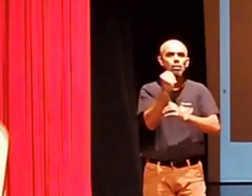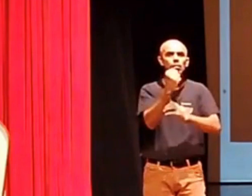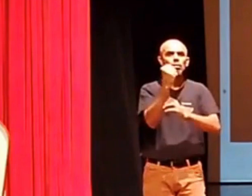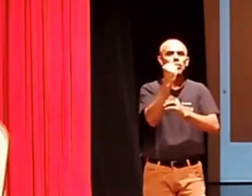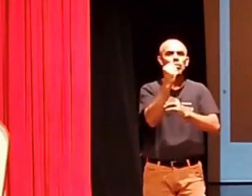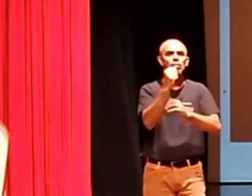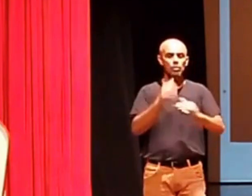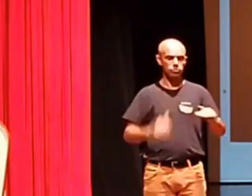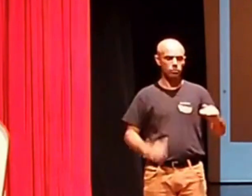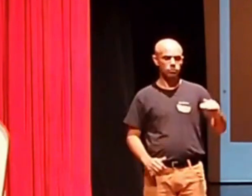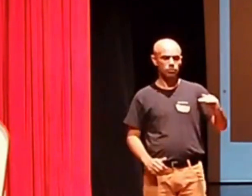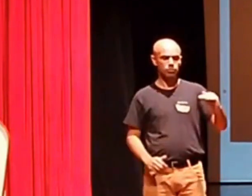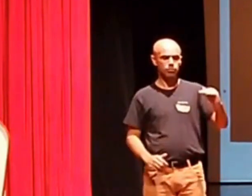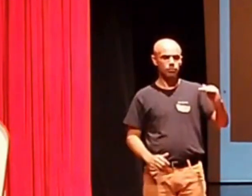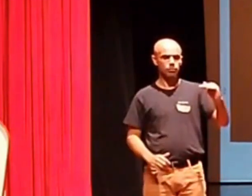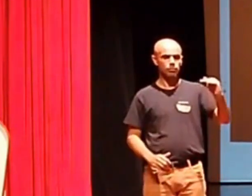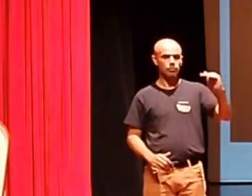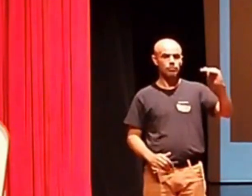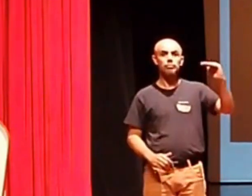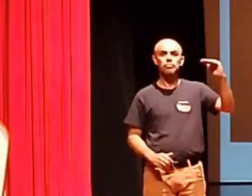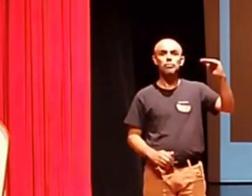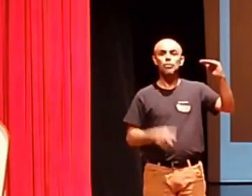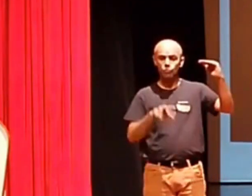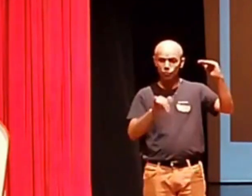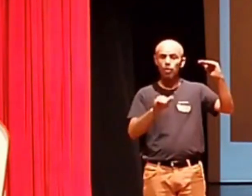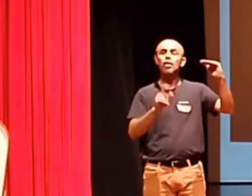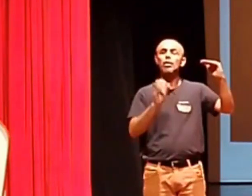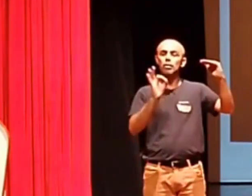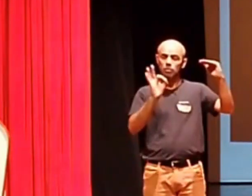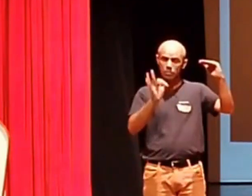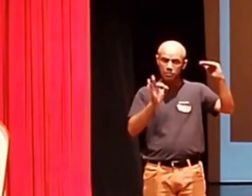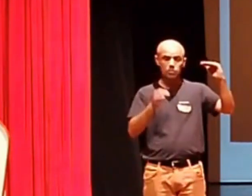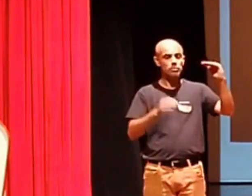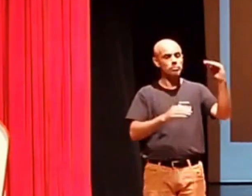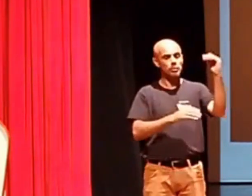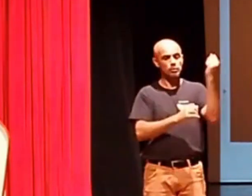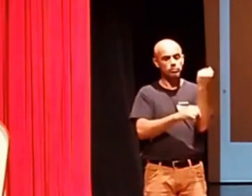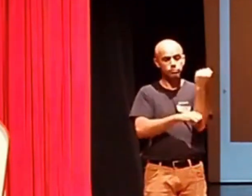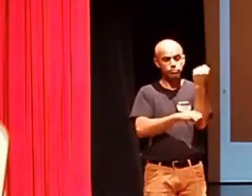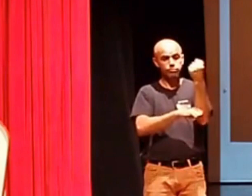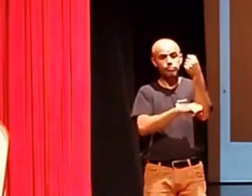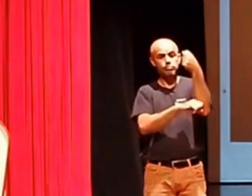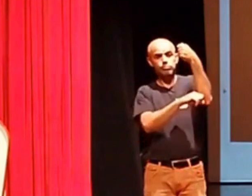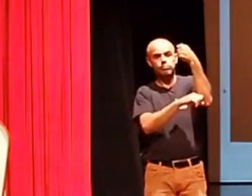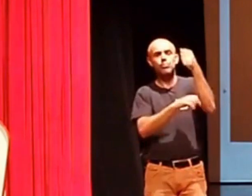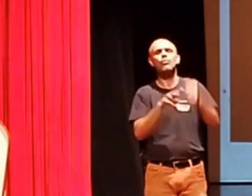de crescimento. A tendencia não, ela vai progredir durante a fase de crescimento, perdão.